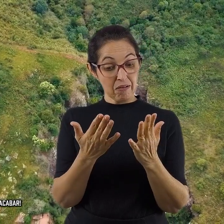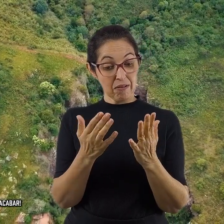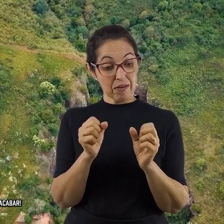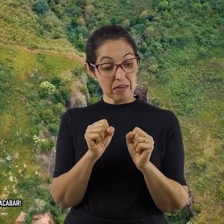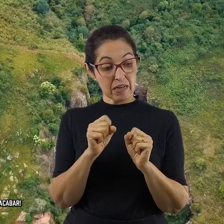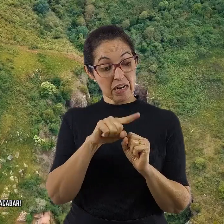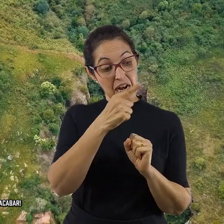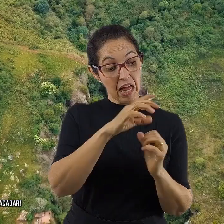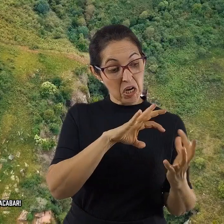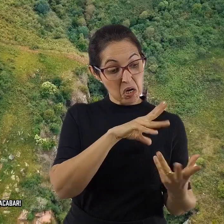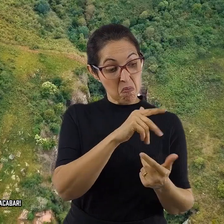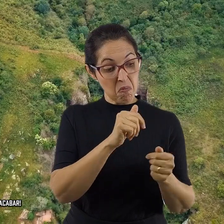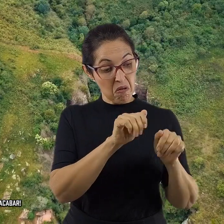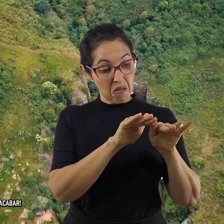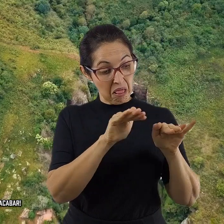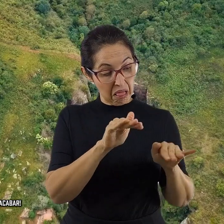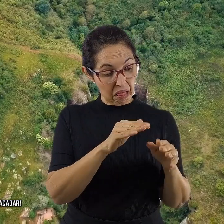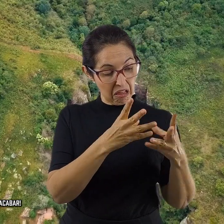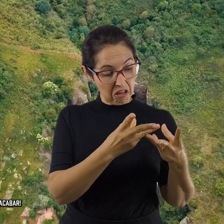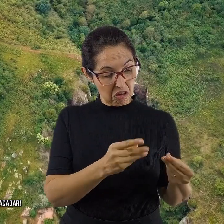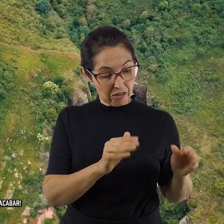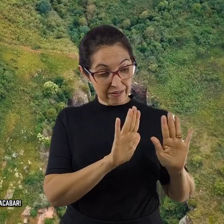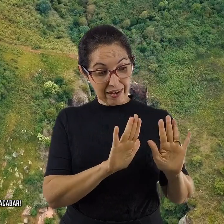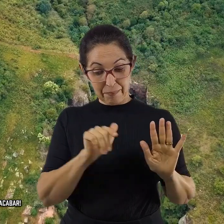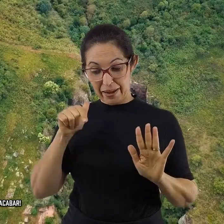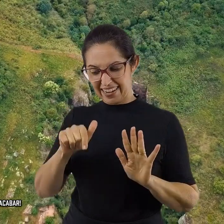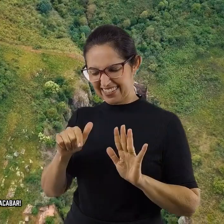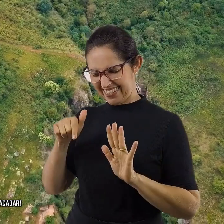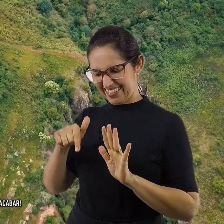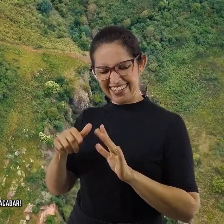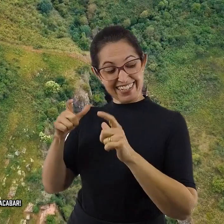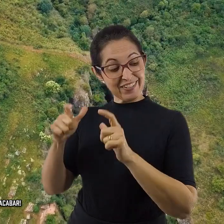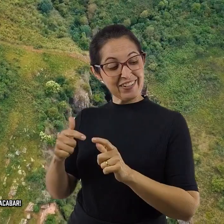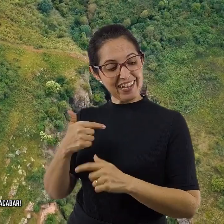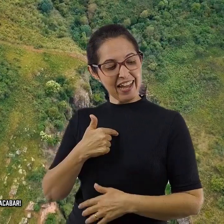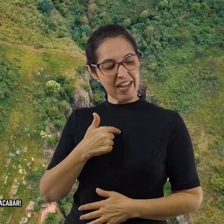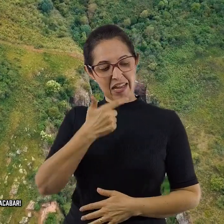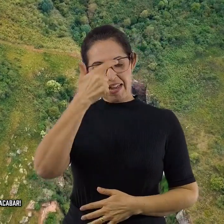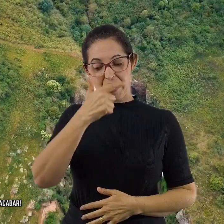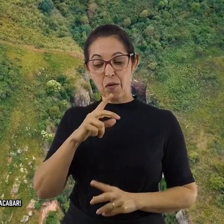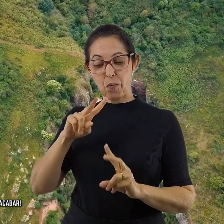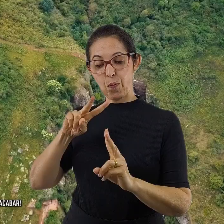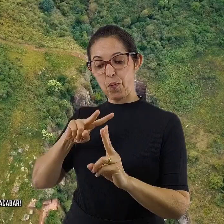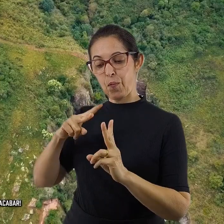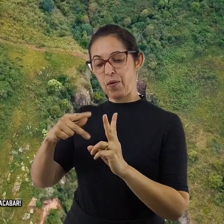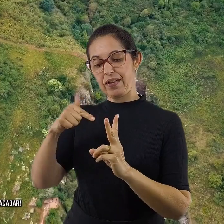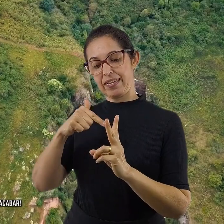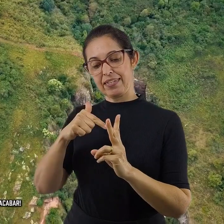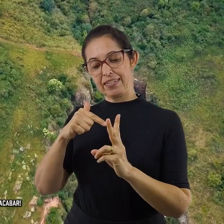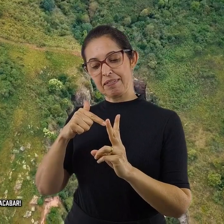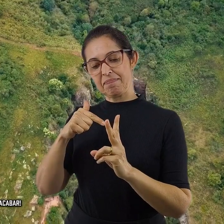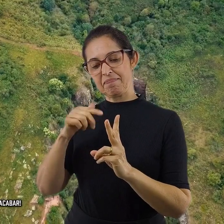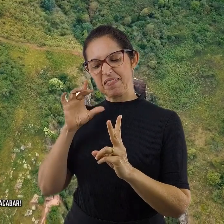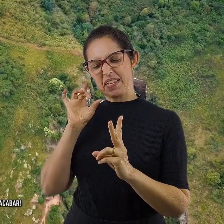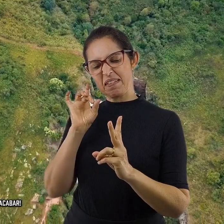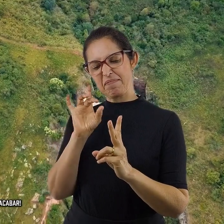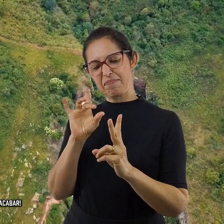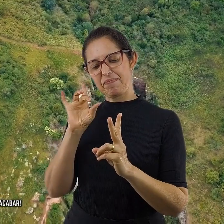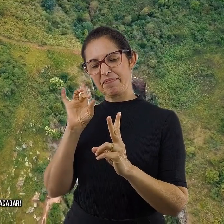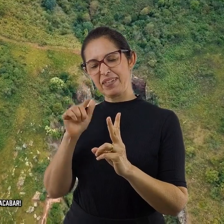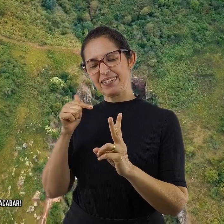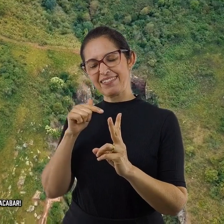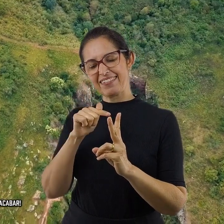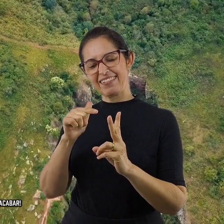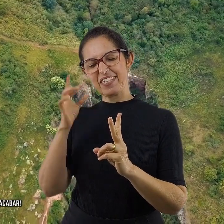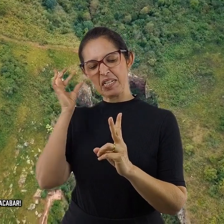Se cante cheio lá na raça. mas aqui neste lugar Ei desci cante lá rai. eu vos enxergo Vou lá na rai. com olhar espiritual Esse